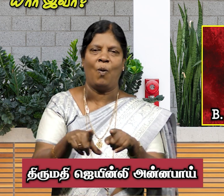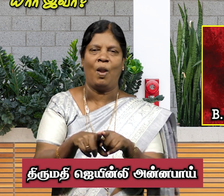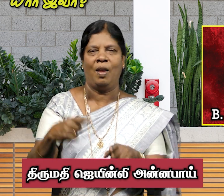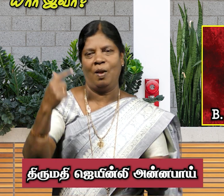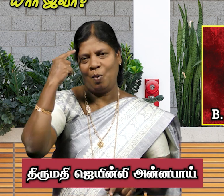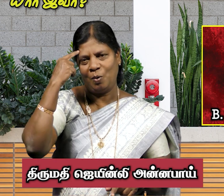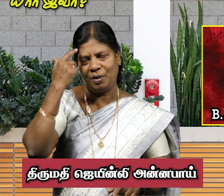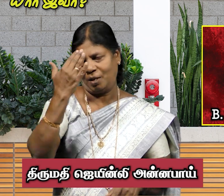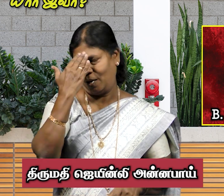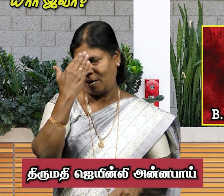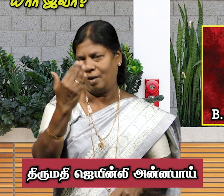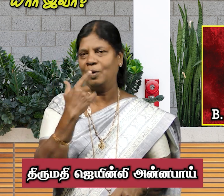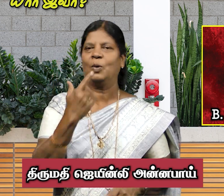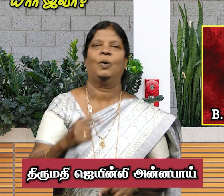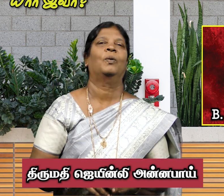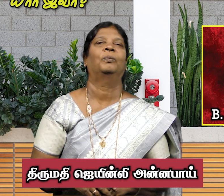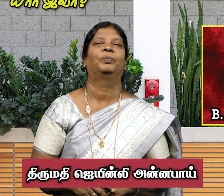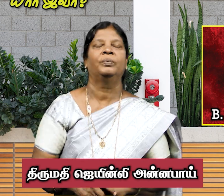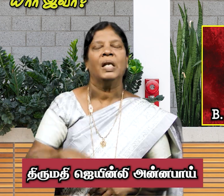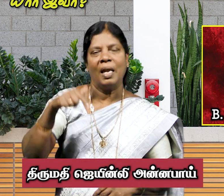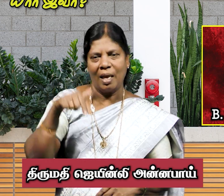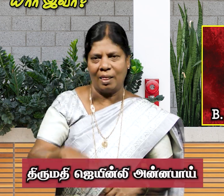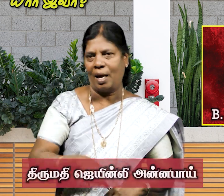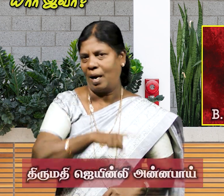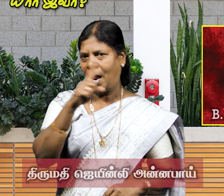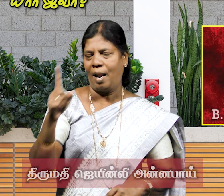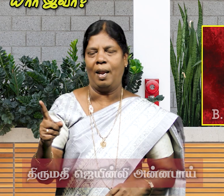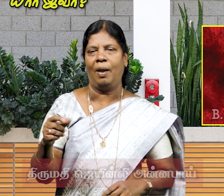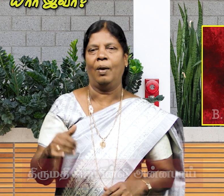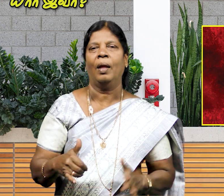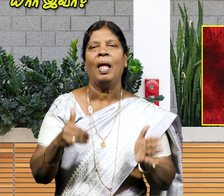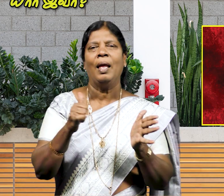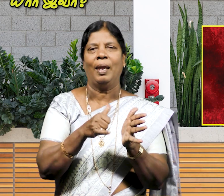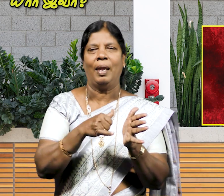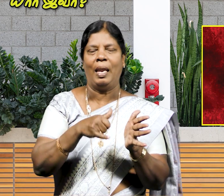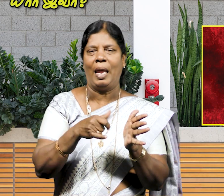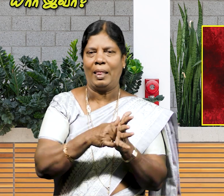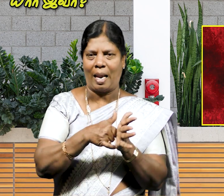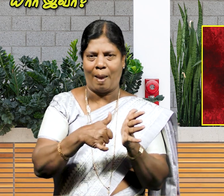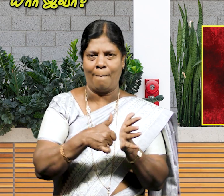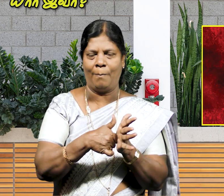இந்த வாய்ப்பை பொன்னான வாய்ப்பாக கருதுகிறோம்.